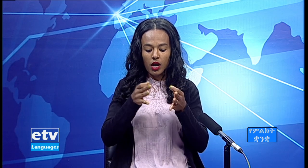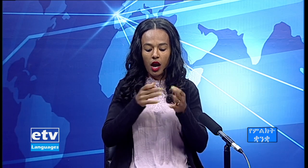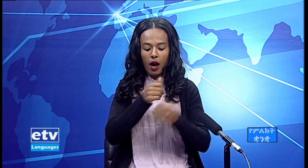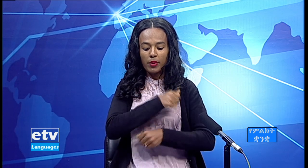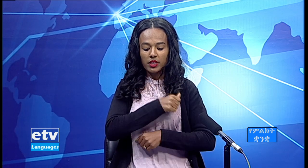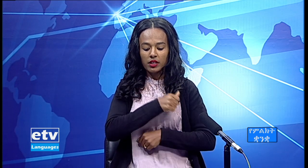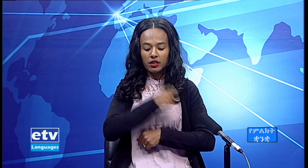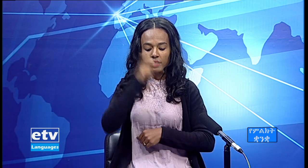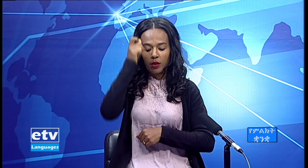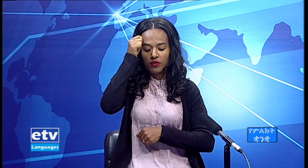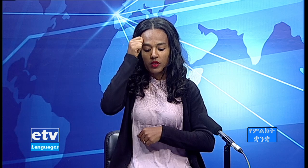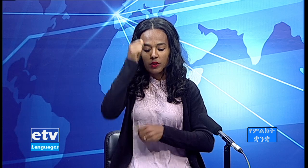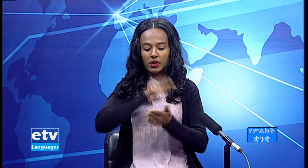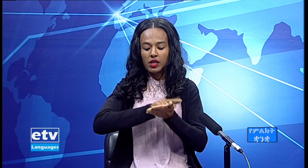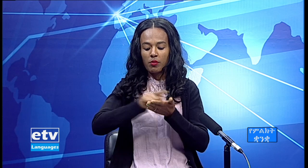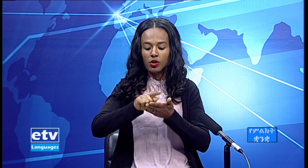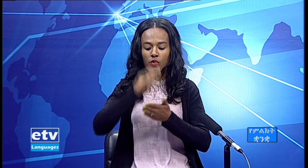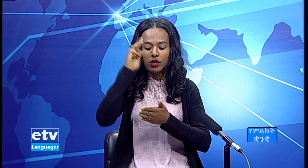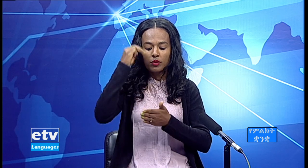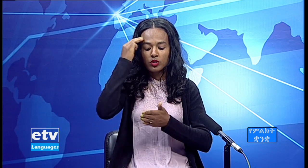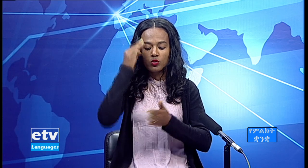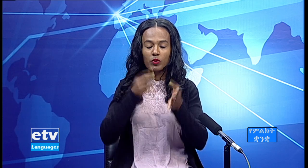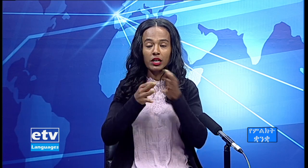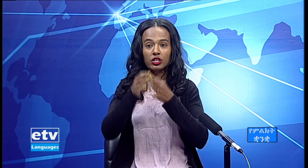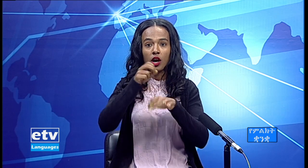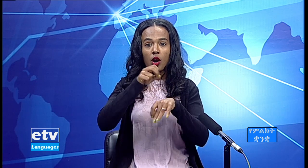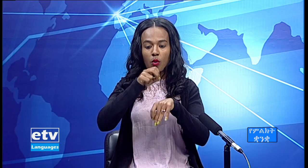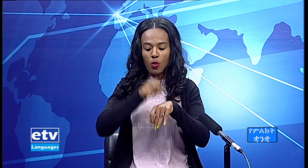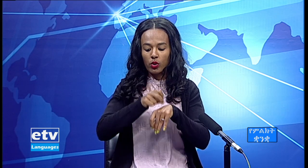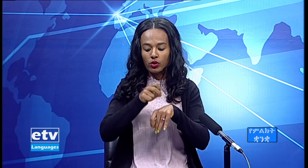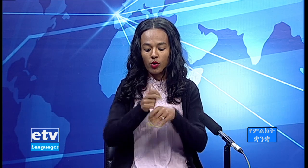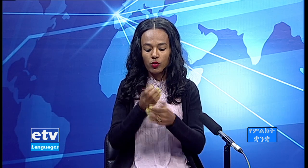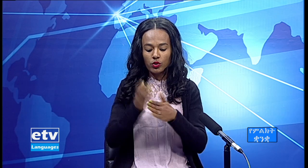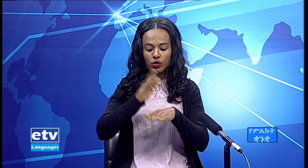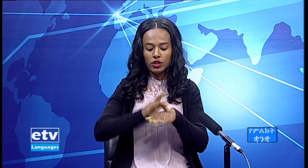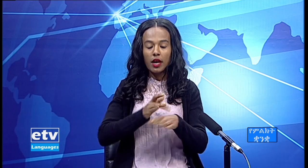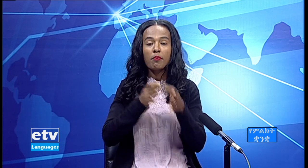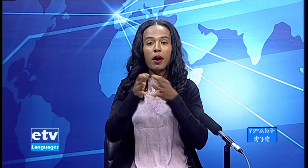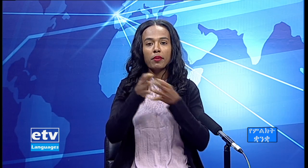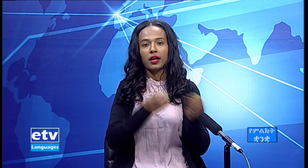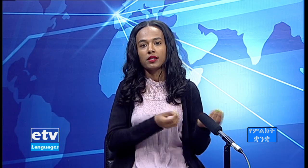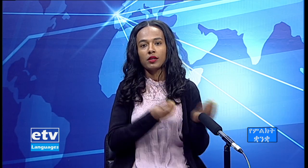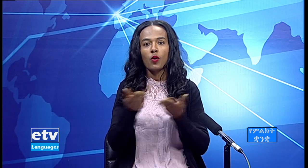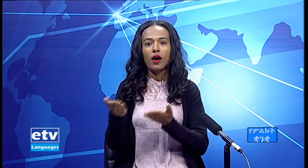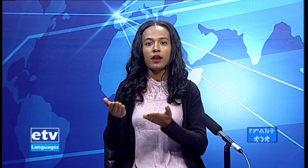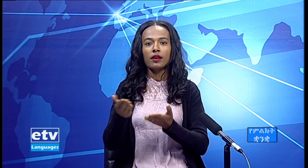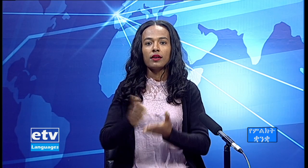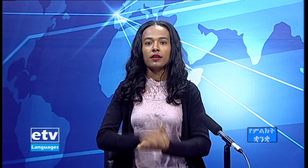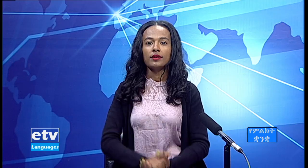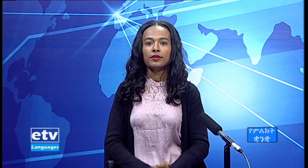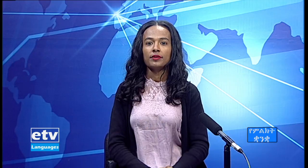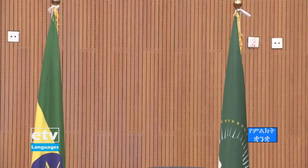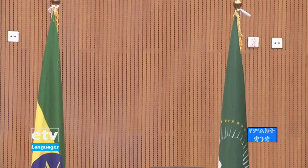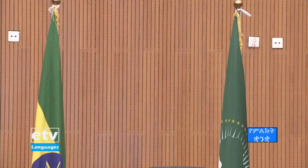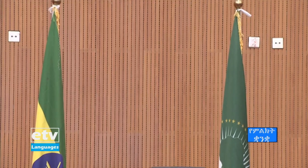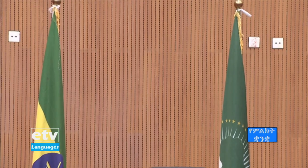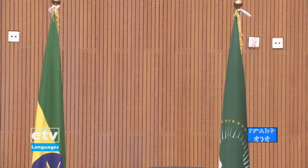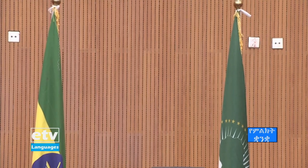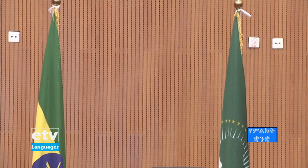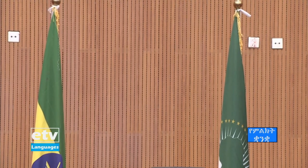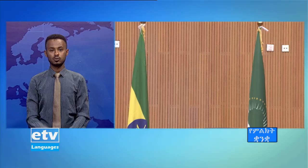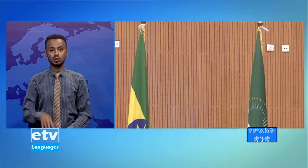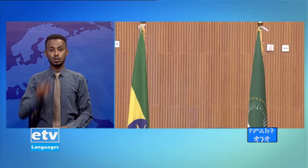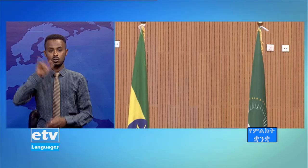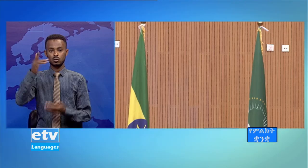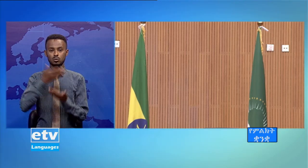ገለጹ። አምባሳደር ዲና ሙፍቲ በሳምንታዊ የሚኒስትሩ መግለጫ በወቅታዊ ጉዳዮች ላይ ማብራሪያ ሰጥተዋል።